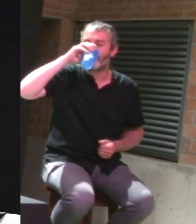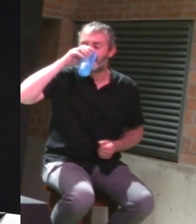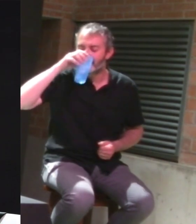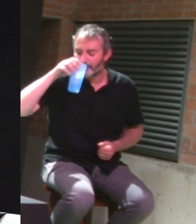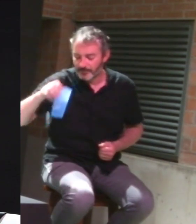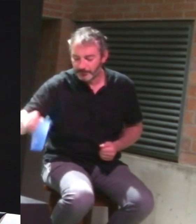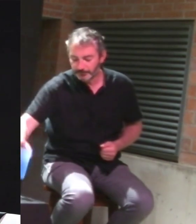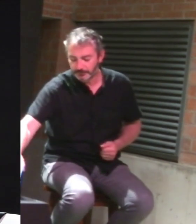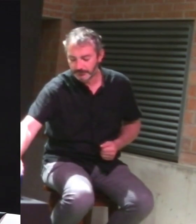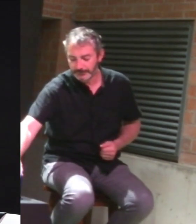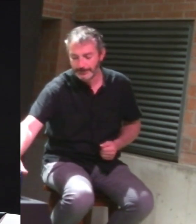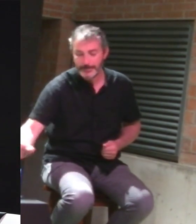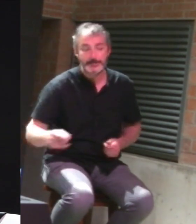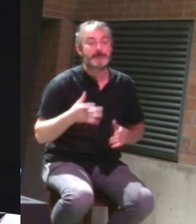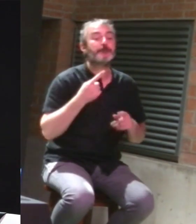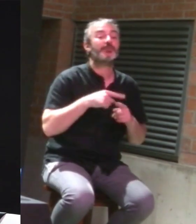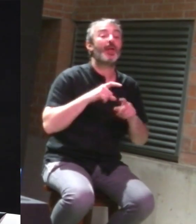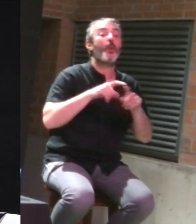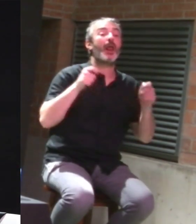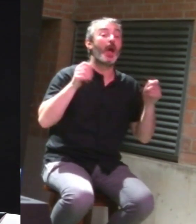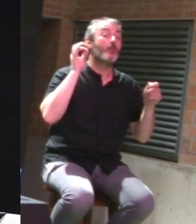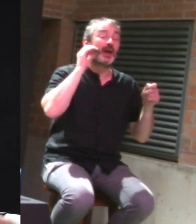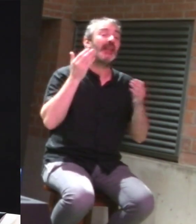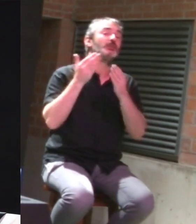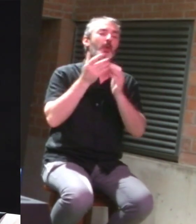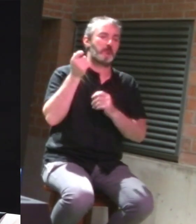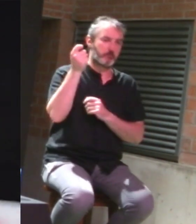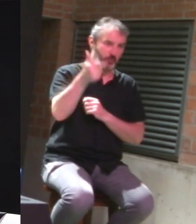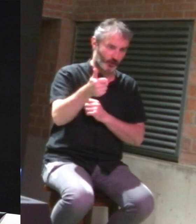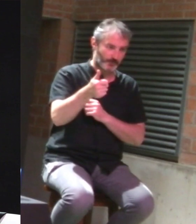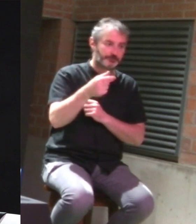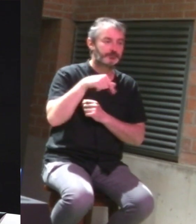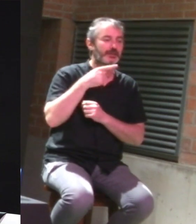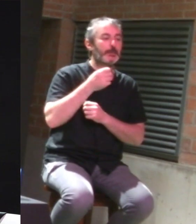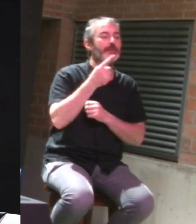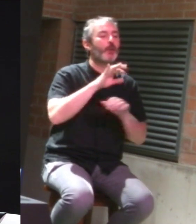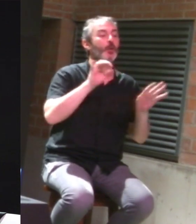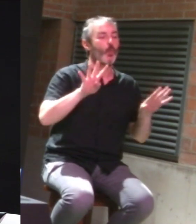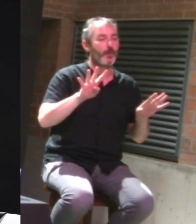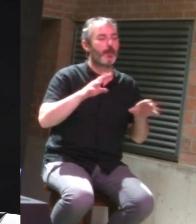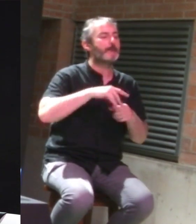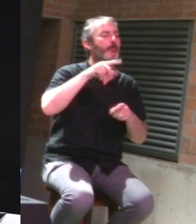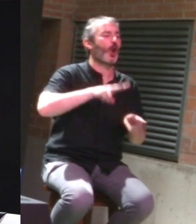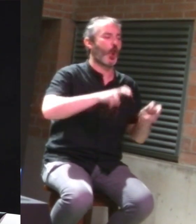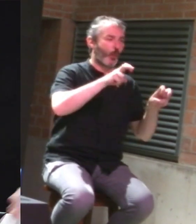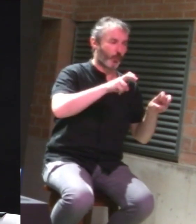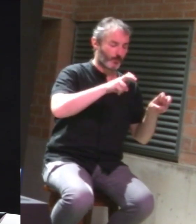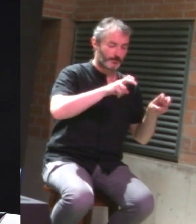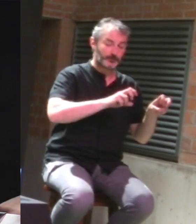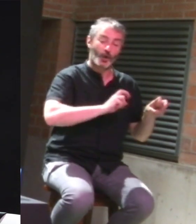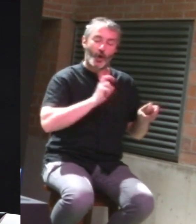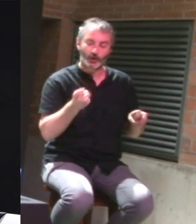estan estudiades, perquè sembla que les vagues de dones no siguin importants. Tenim la del Vapor Nou en 1909, tenim